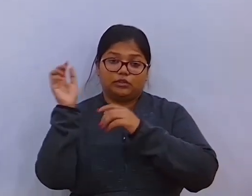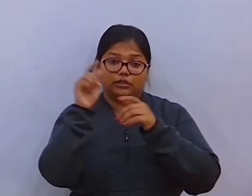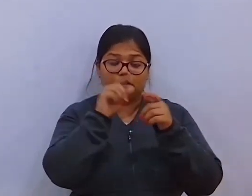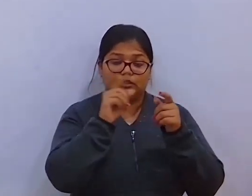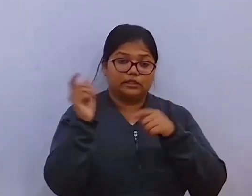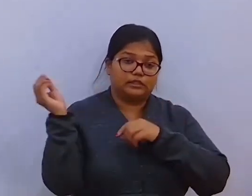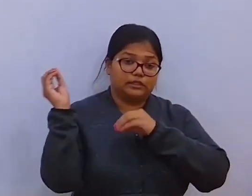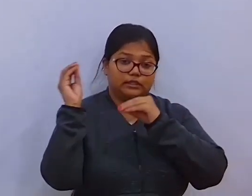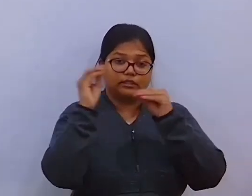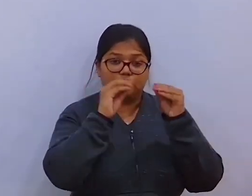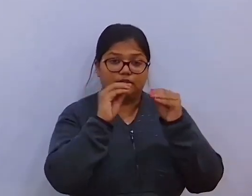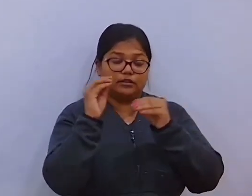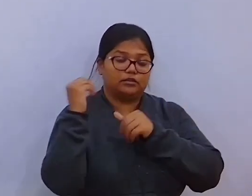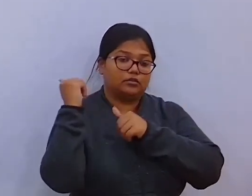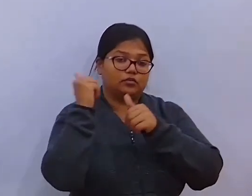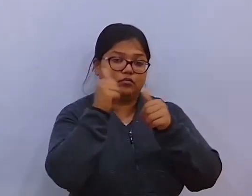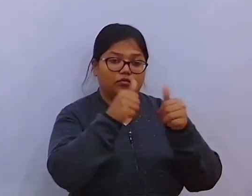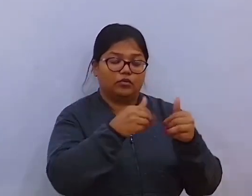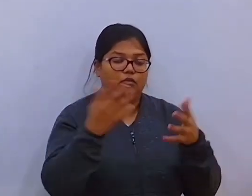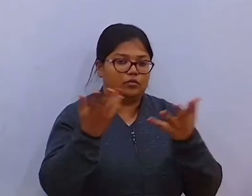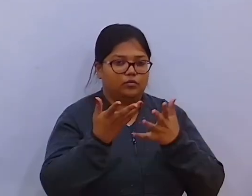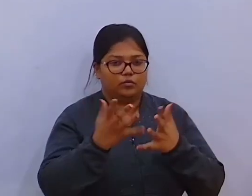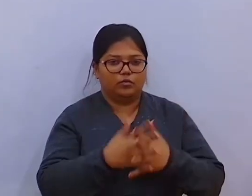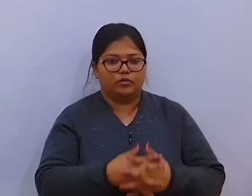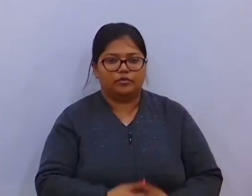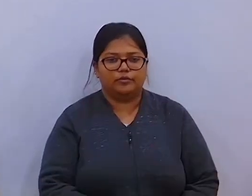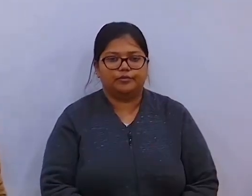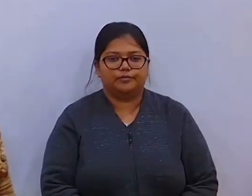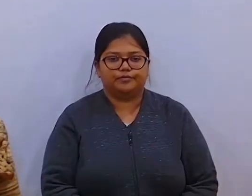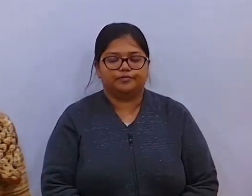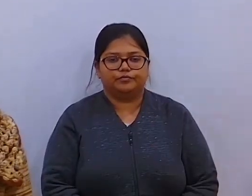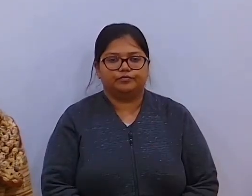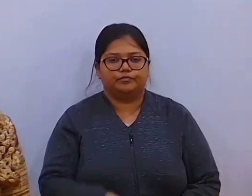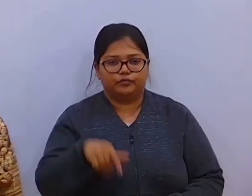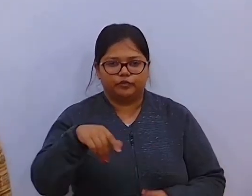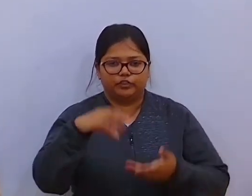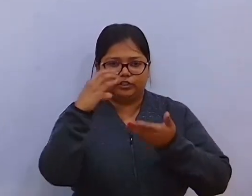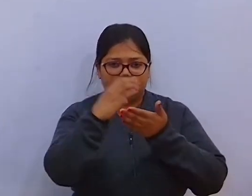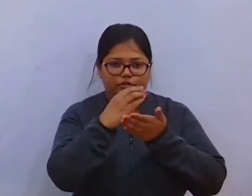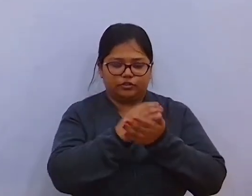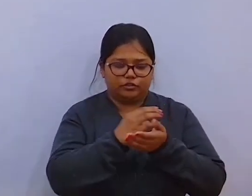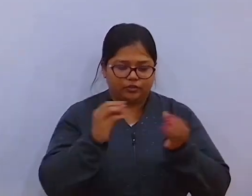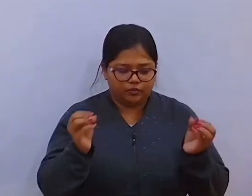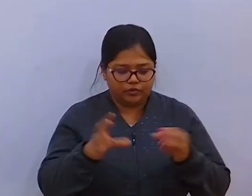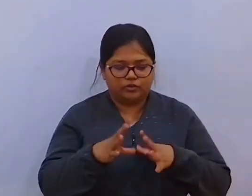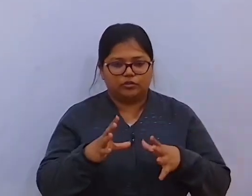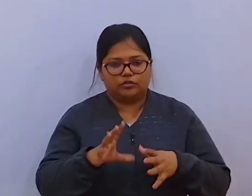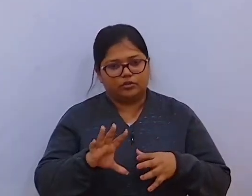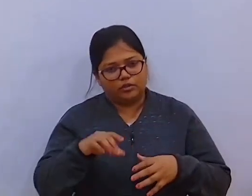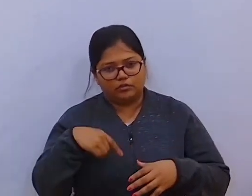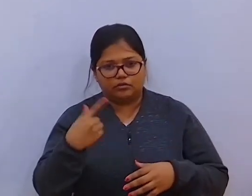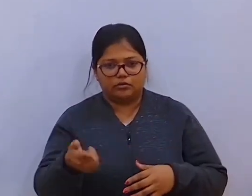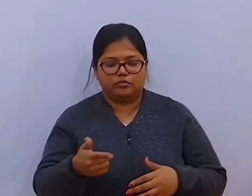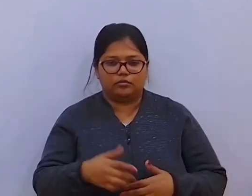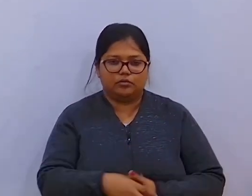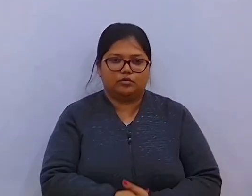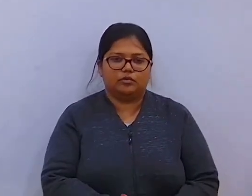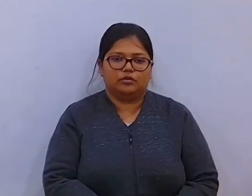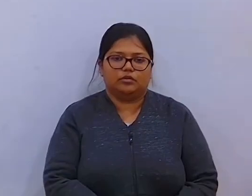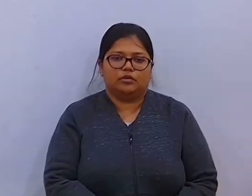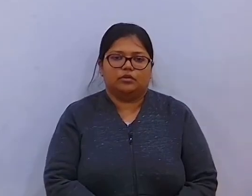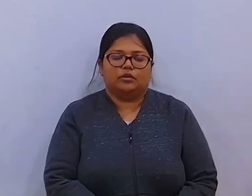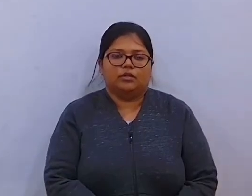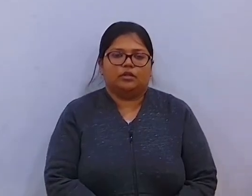जो है वो ये चैप्टर स्टार्ट होगा। ठीक, बाकी जो है अगर थोड़ा सा अगर आप लोग डिटेल में जाना चाहते हो तो मैं उसको